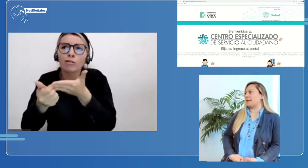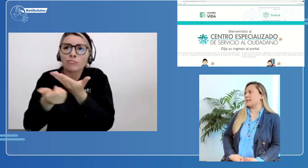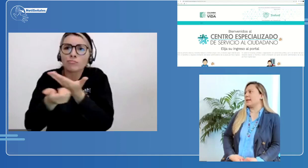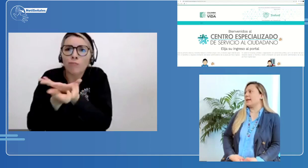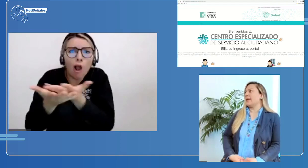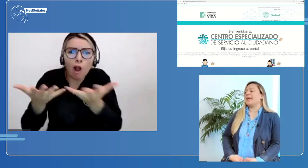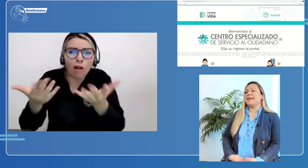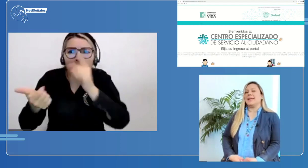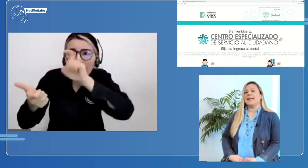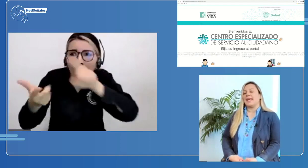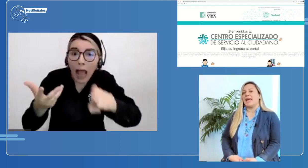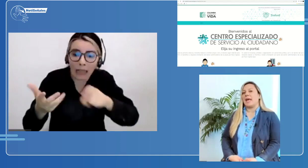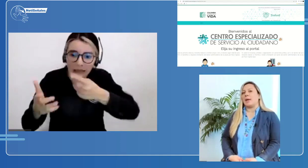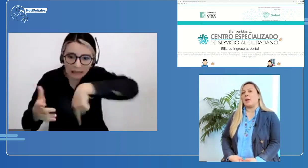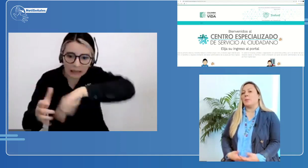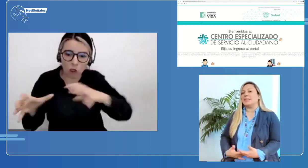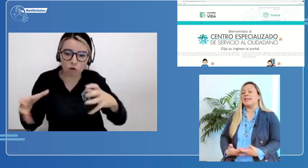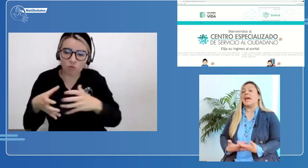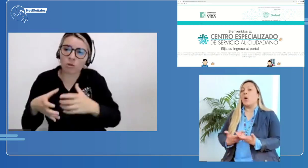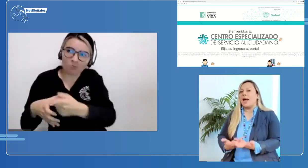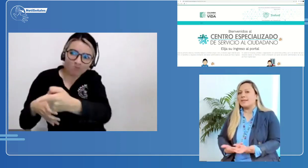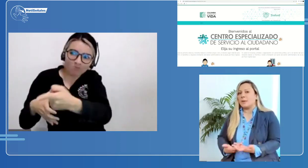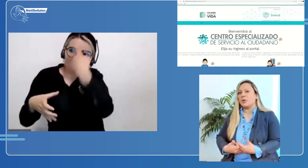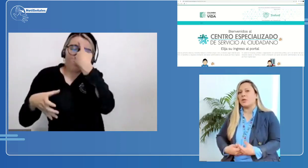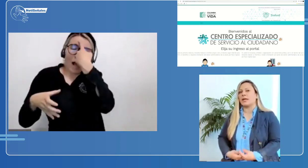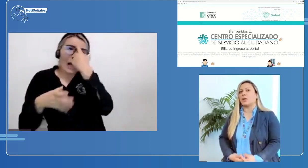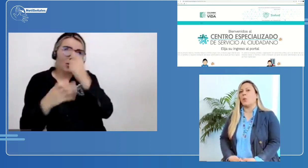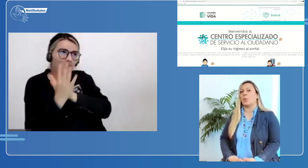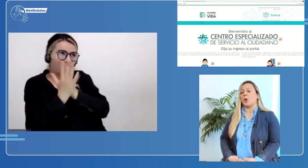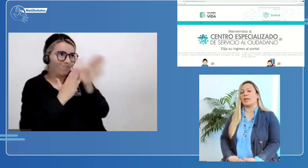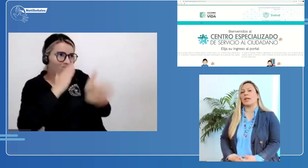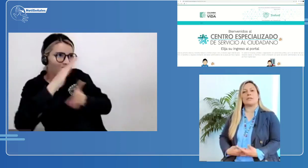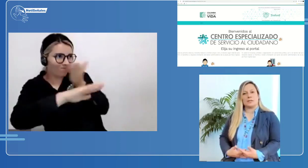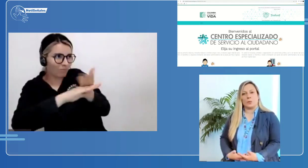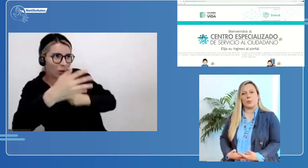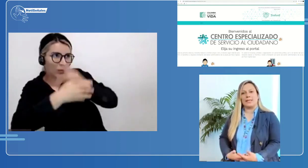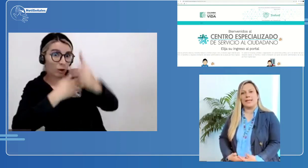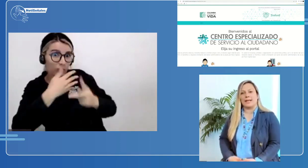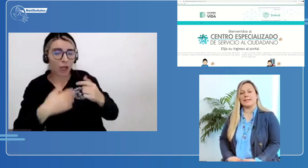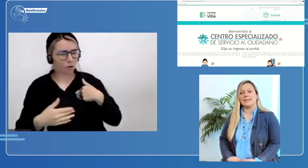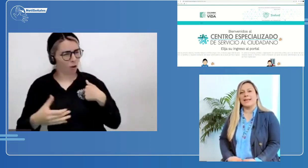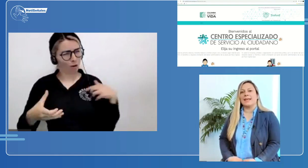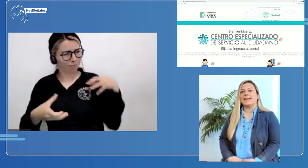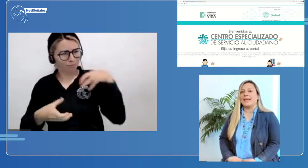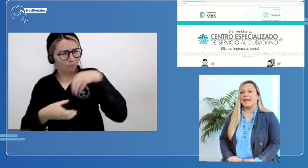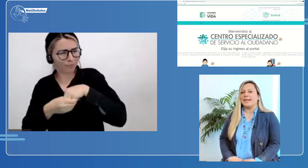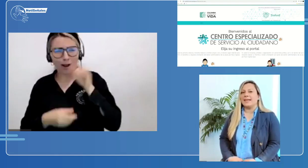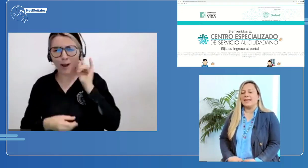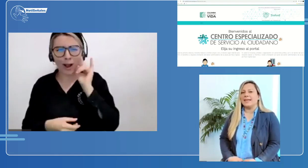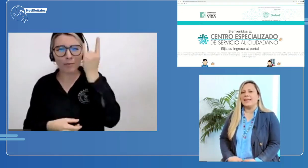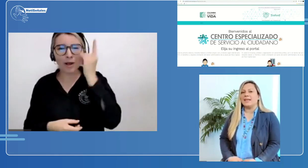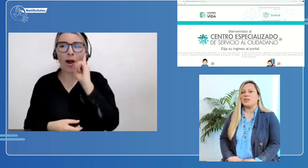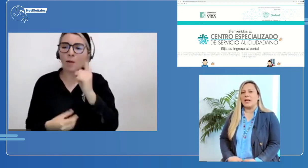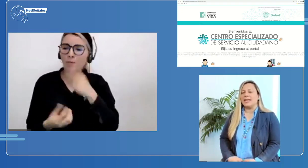país. Y llego a este proyecto porque nuestras compañeras Kelly y